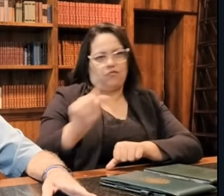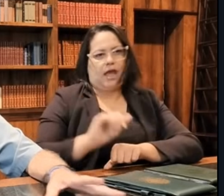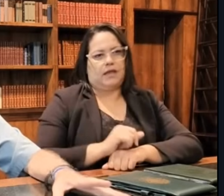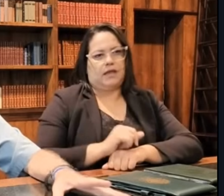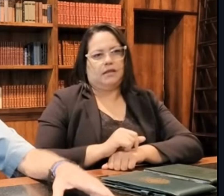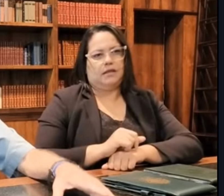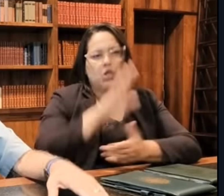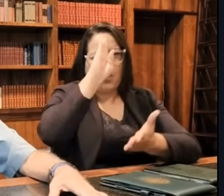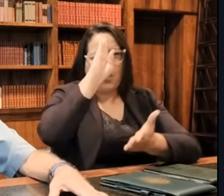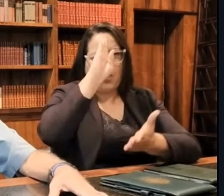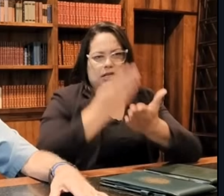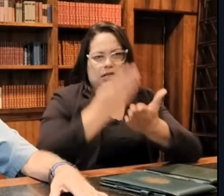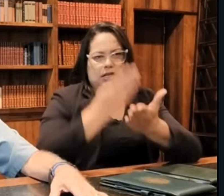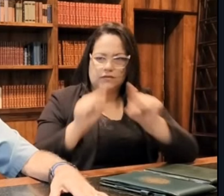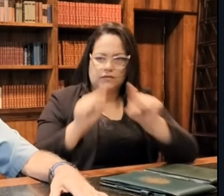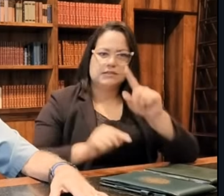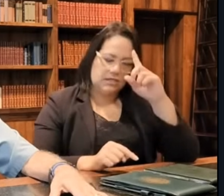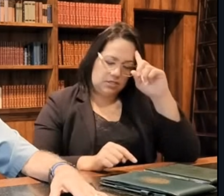Acredito em vocês.